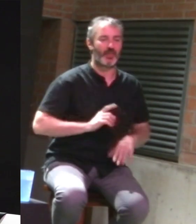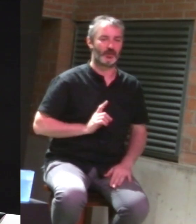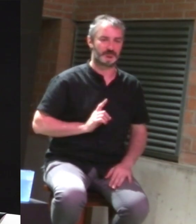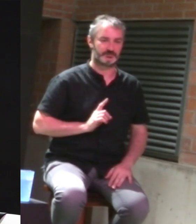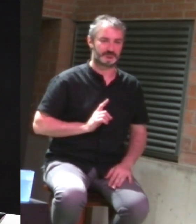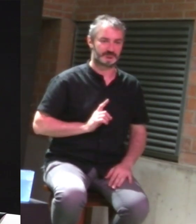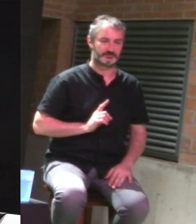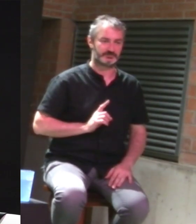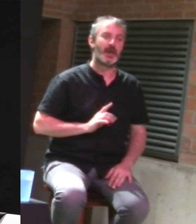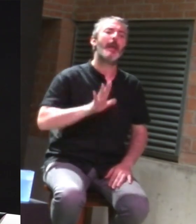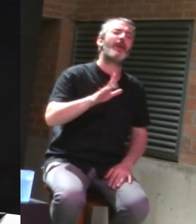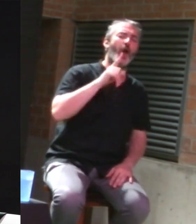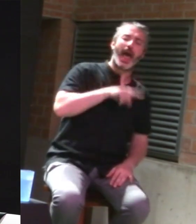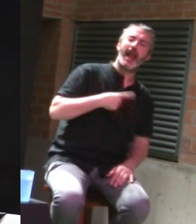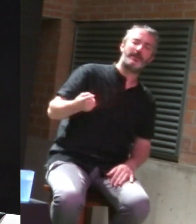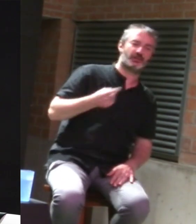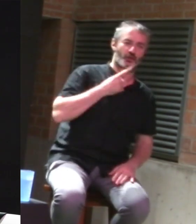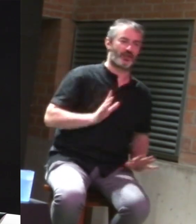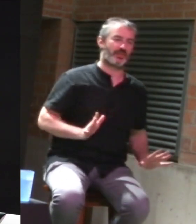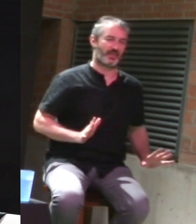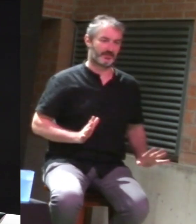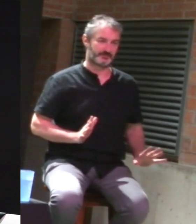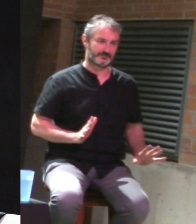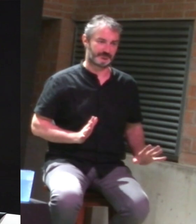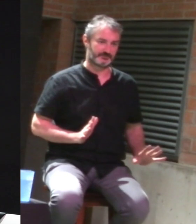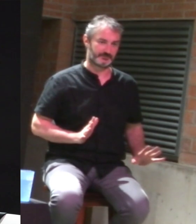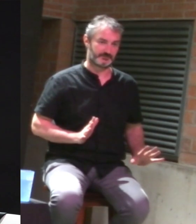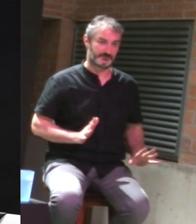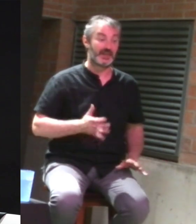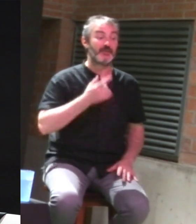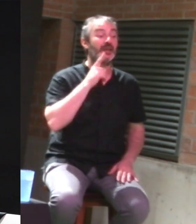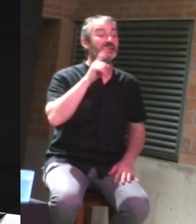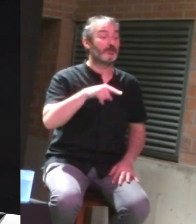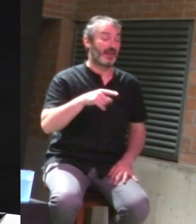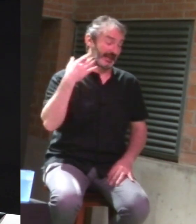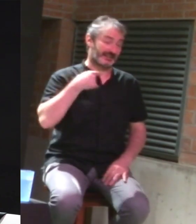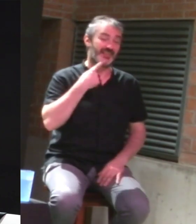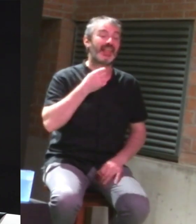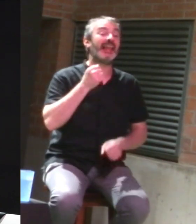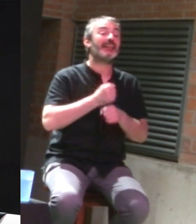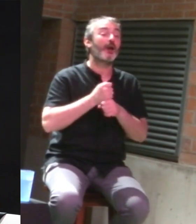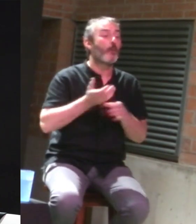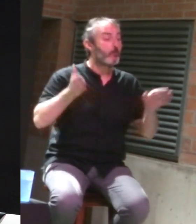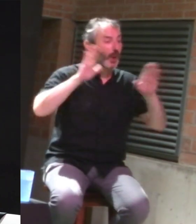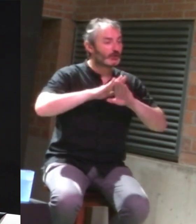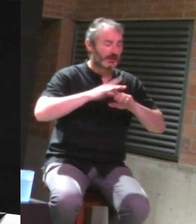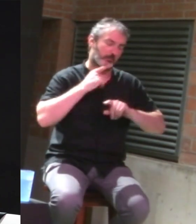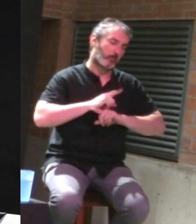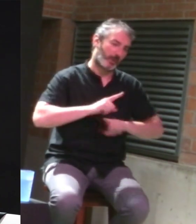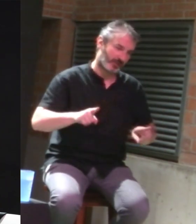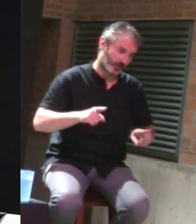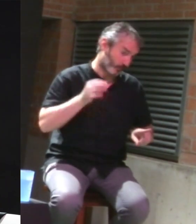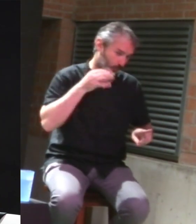diuen que això serà difícil. Quan hi ha un intent d'impedir el treball nocturn dels nens, trobem a Catalunya Cristiana